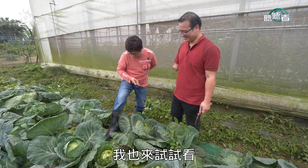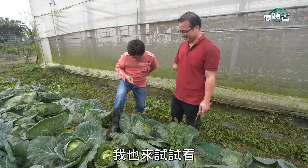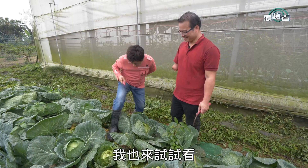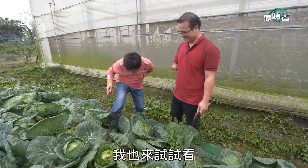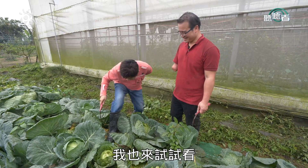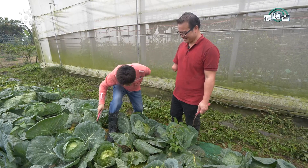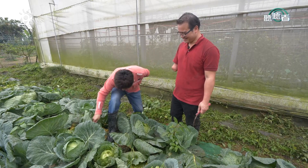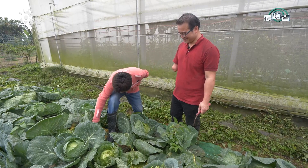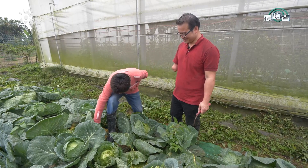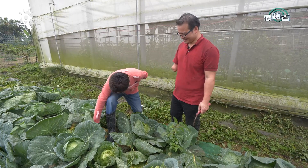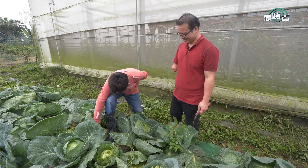啊。